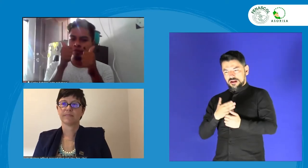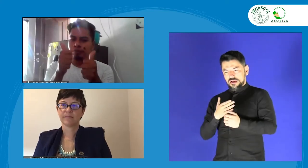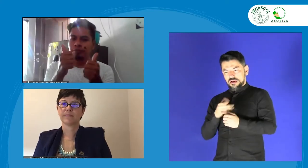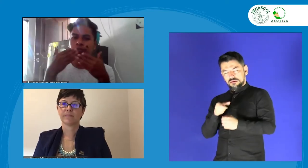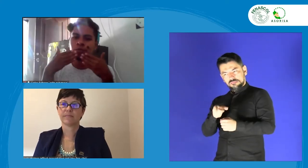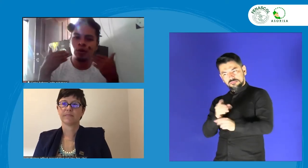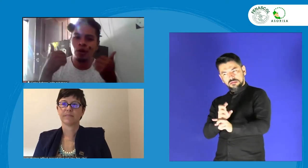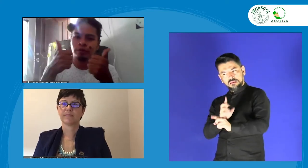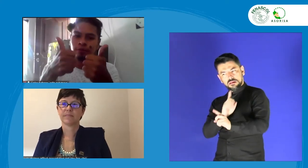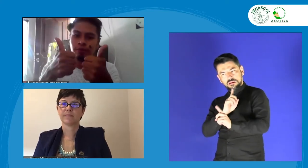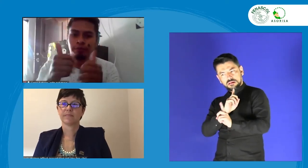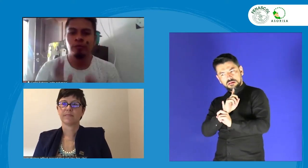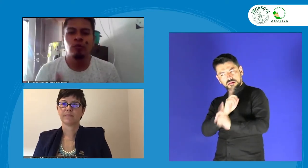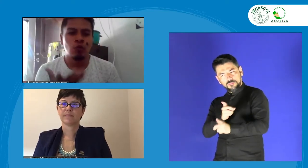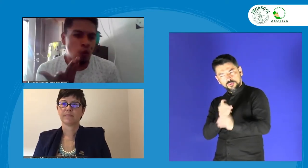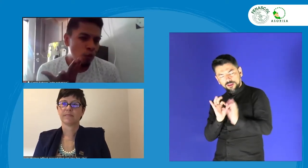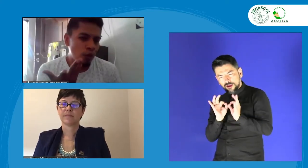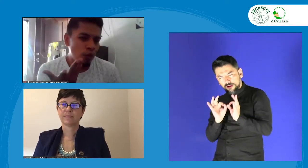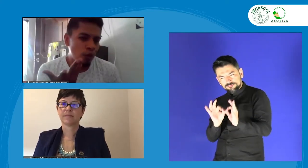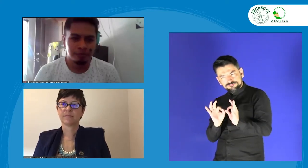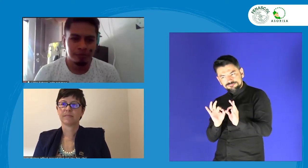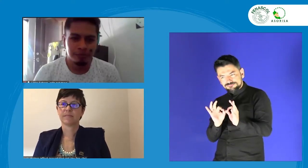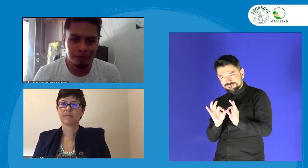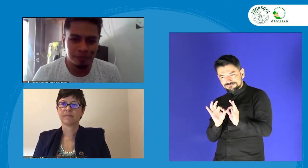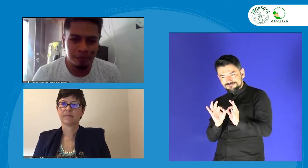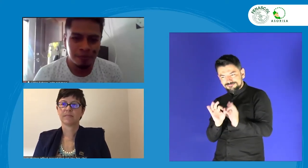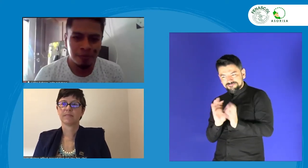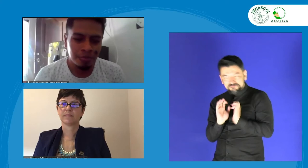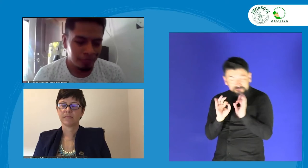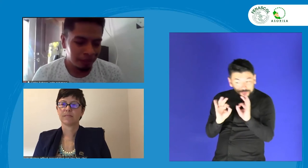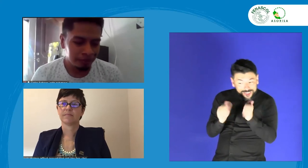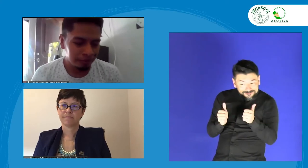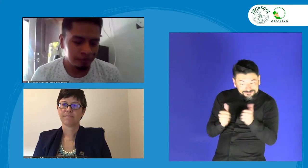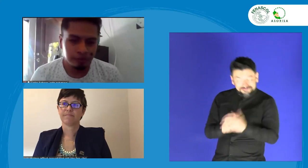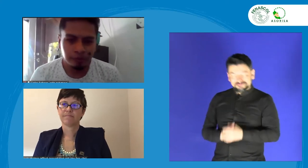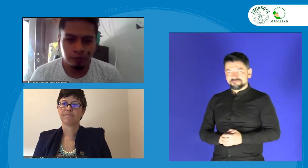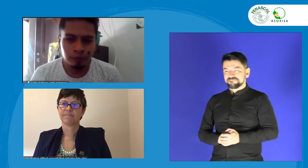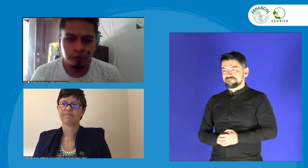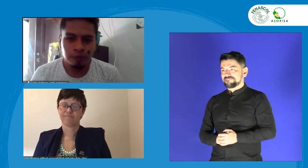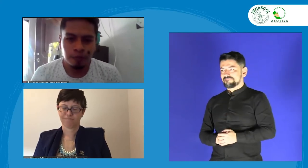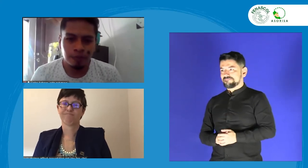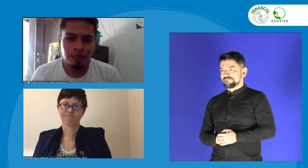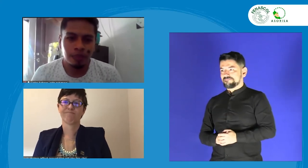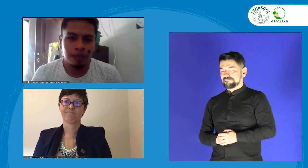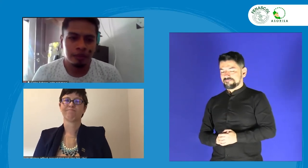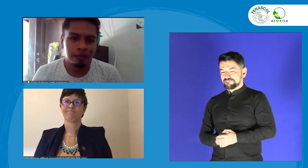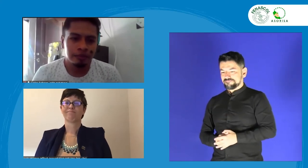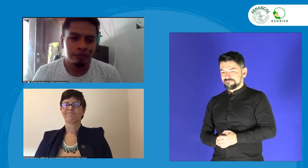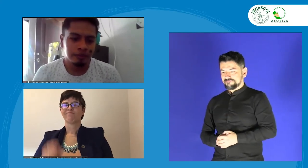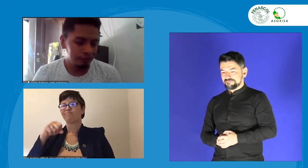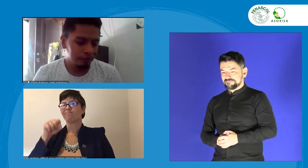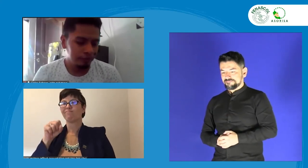que en otros países y en otras partes, pues puede mejorar. Muchas gracias. Entonces, también es cómo poderlo hacer.